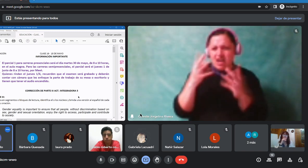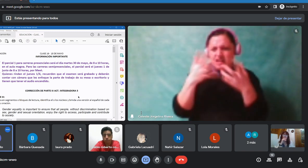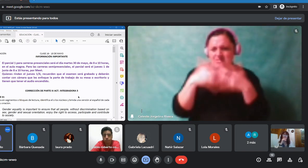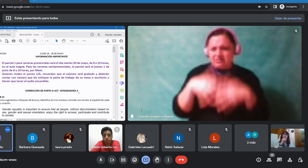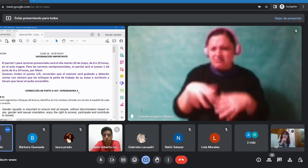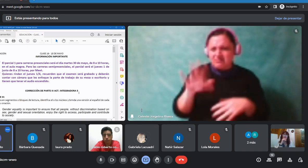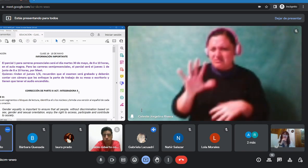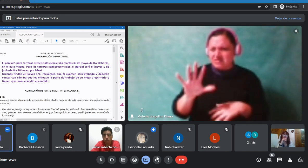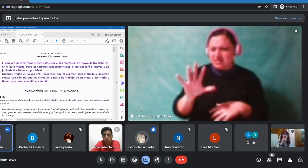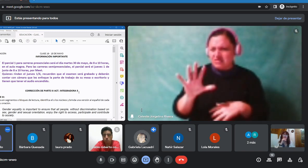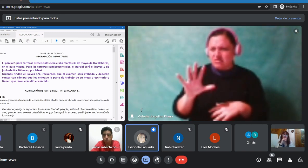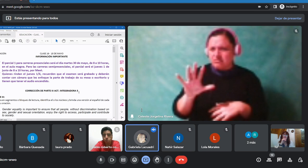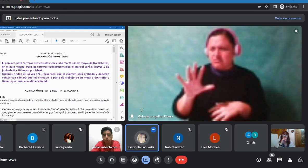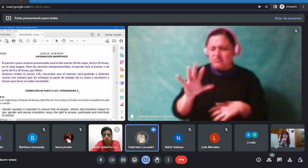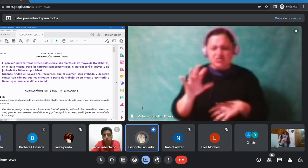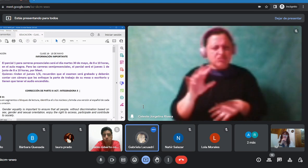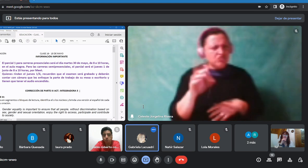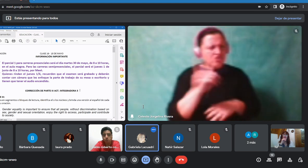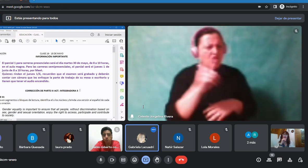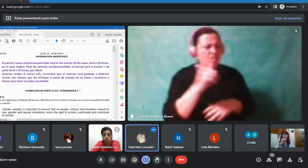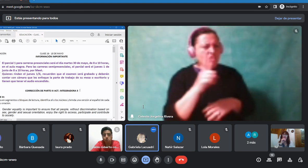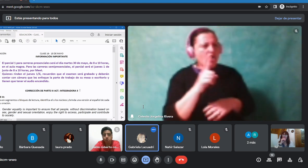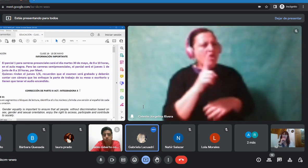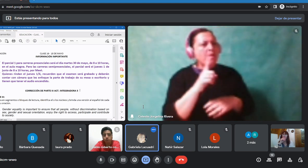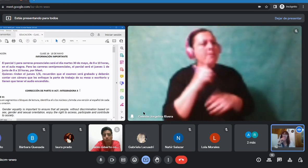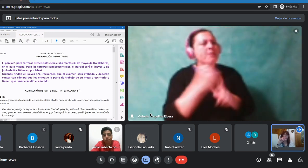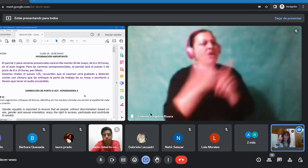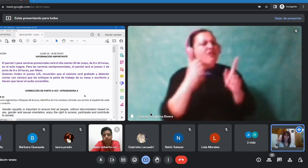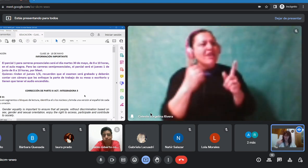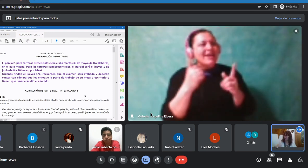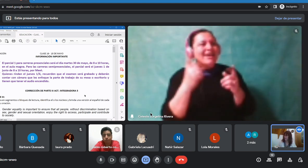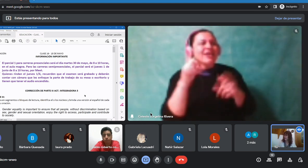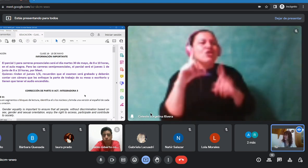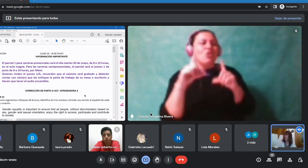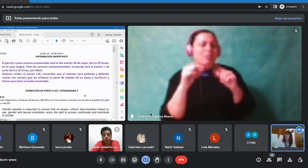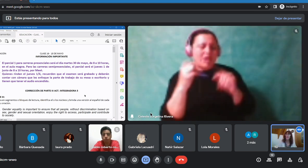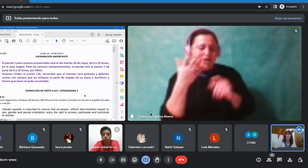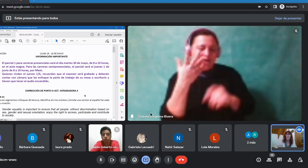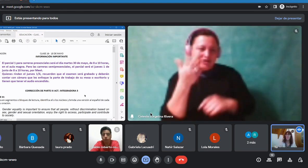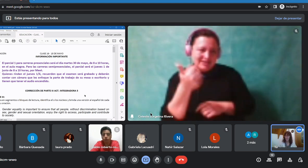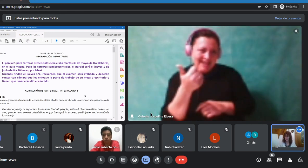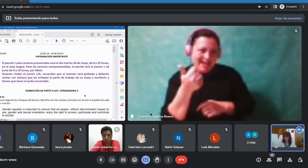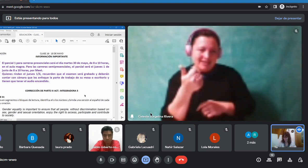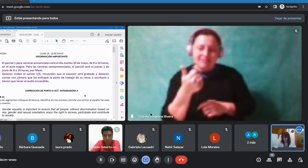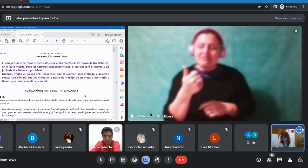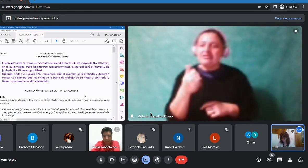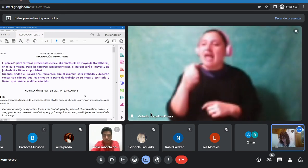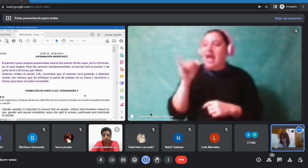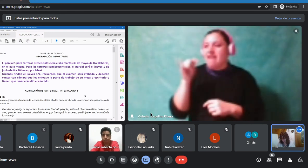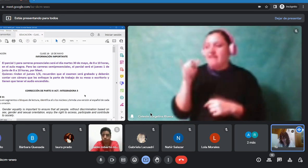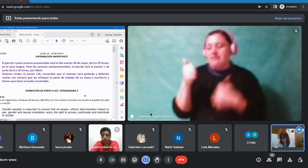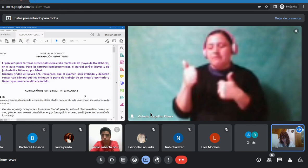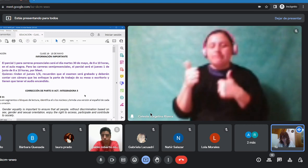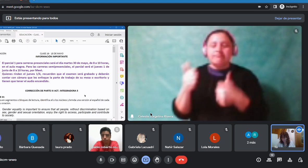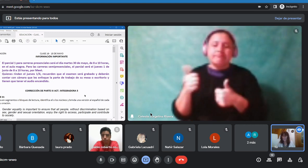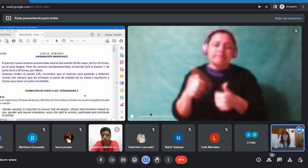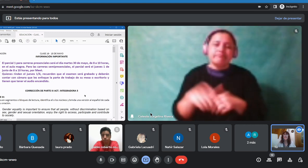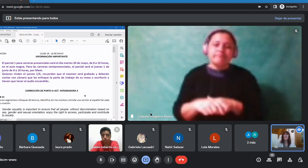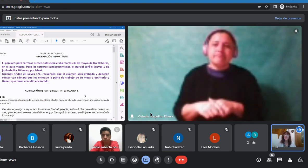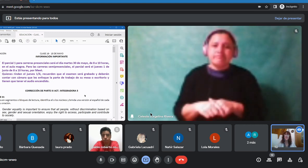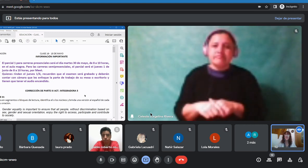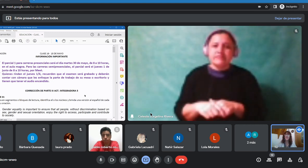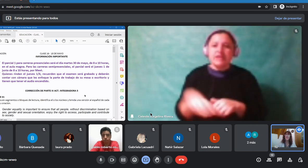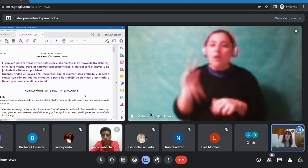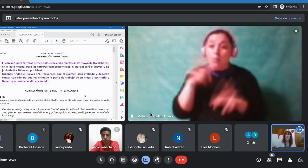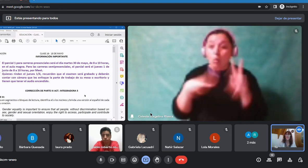6. Es de la 6, profe. Ah, está equivocado. Bueno, lo voy a corregir después, pensé. Ah, es de las 6. Sí, las